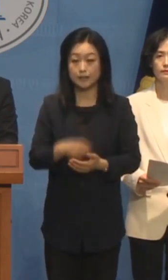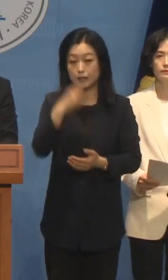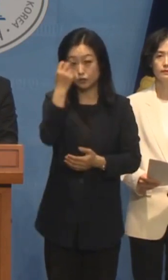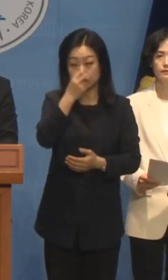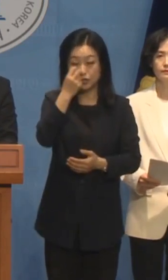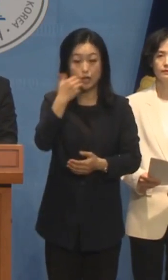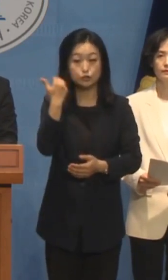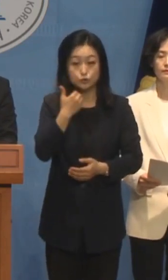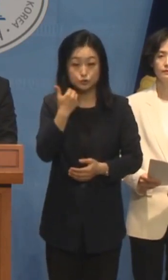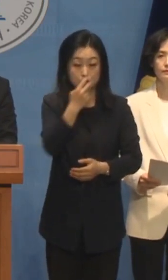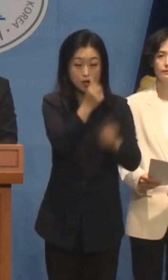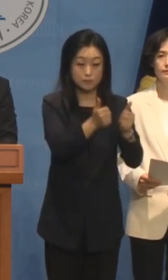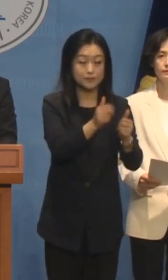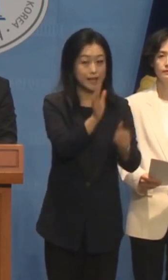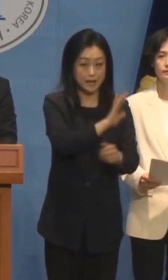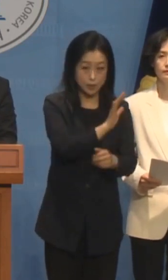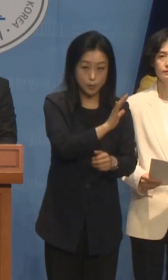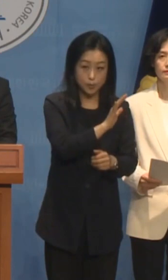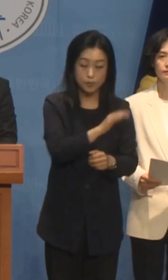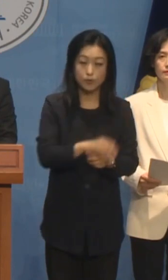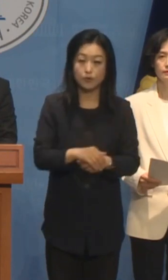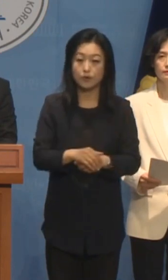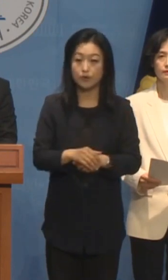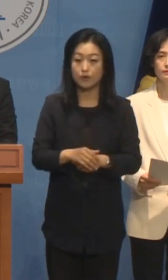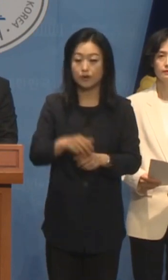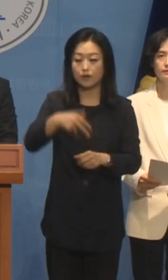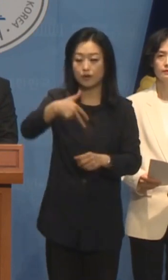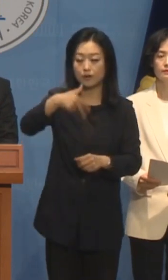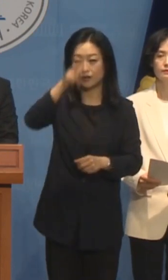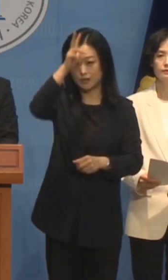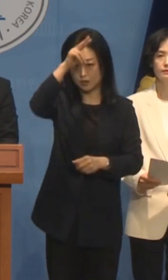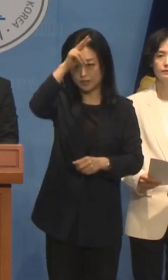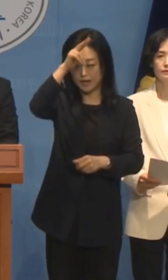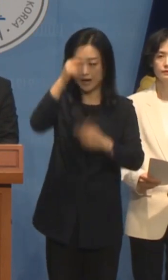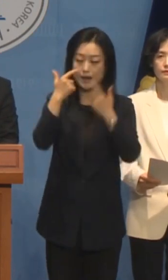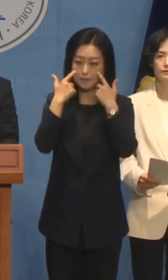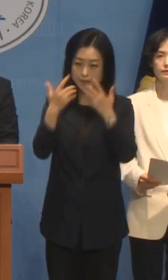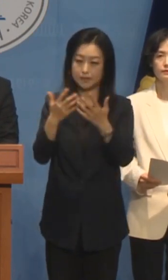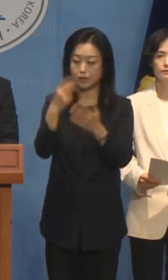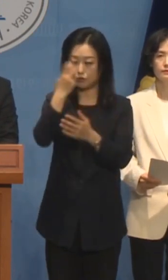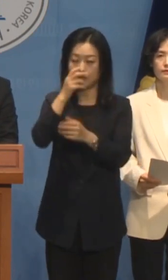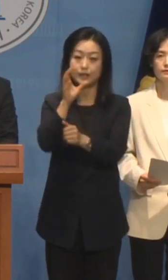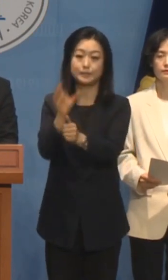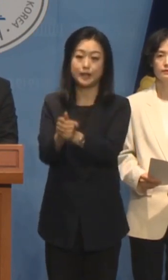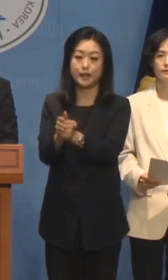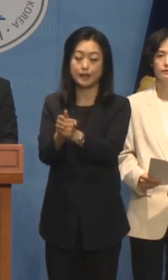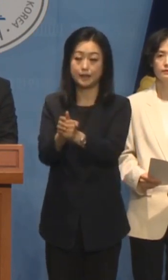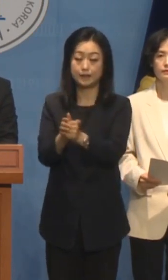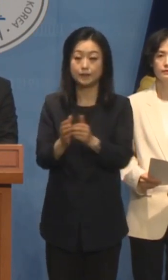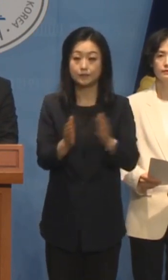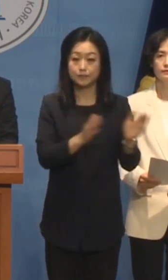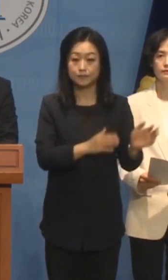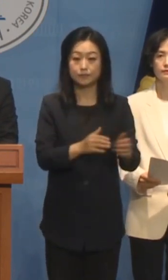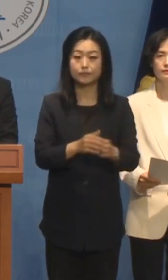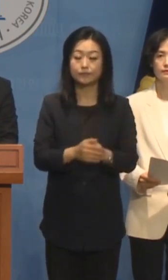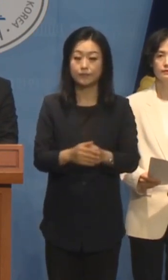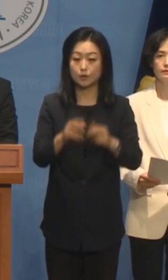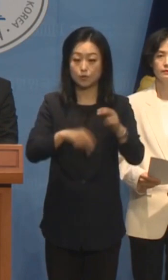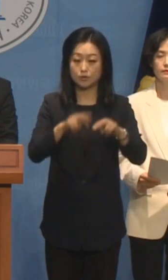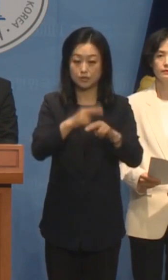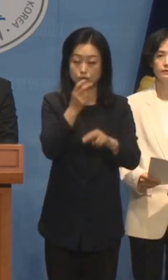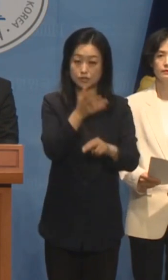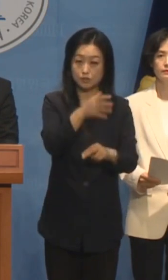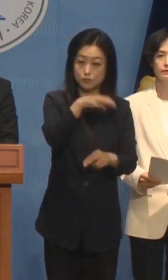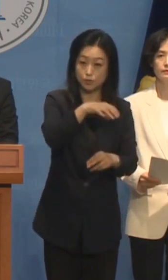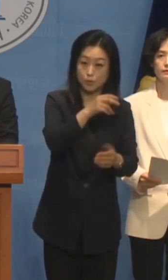주체는 검사가 아닌 사법경찰이라는 점을 명확히 했습니다. 또한 공수처법,